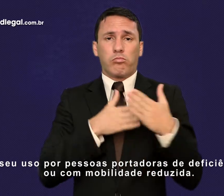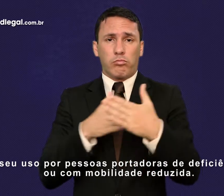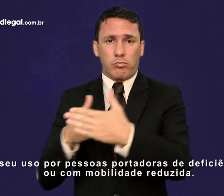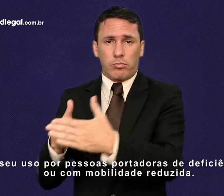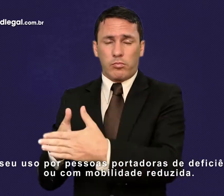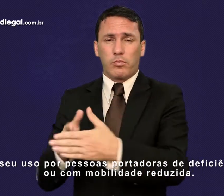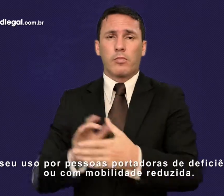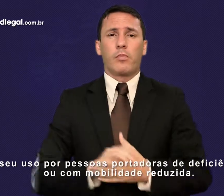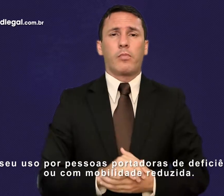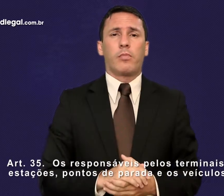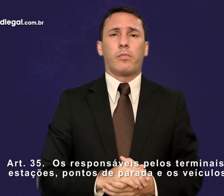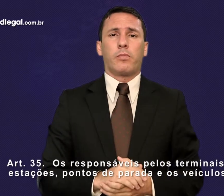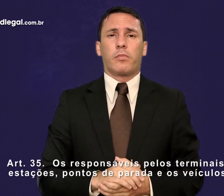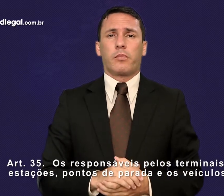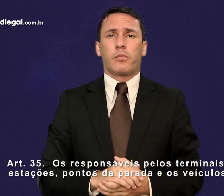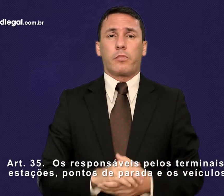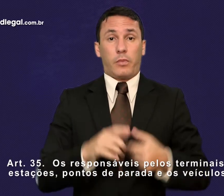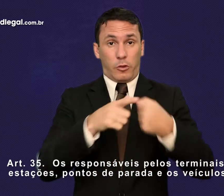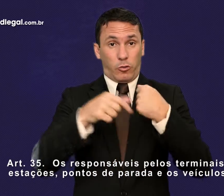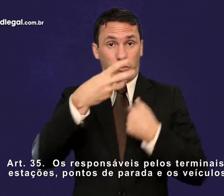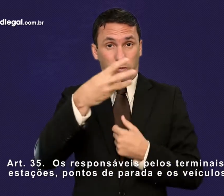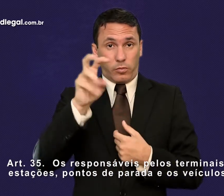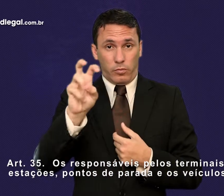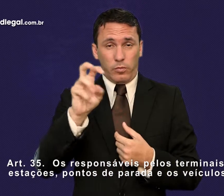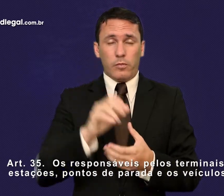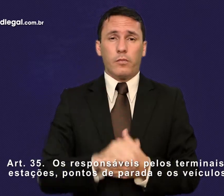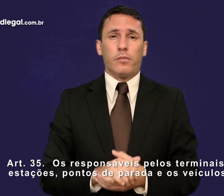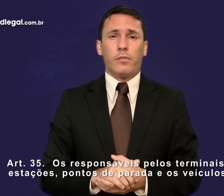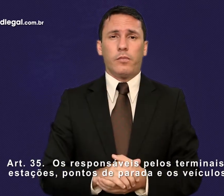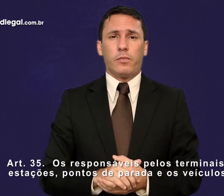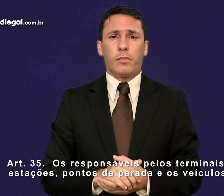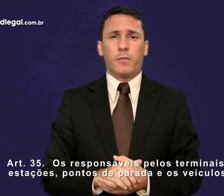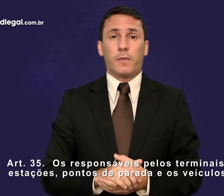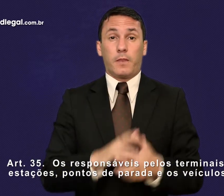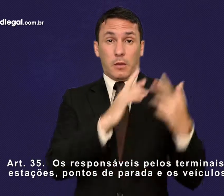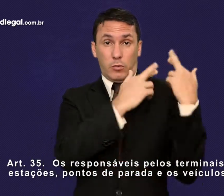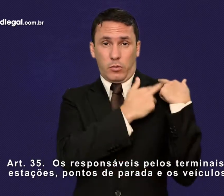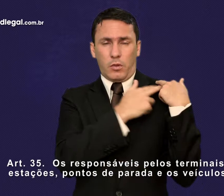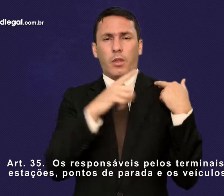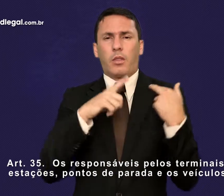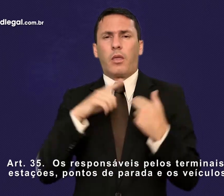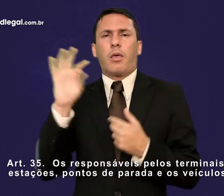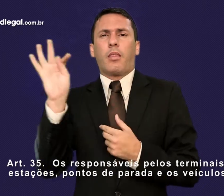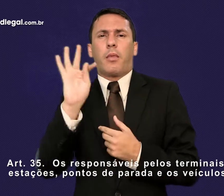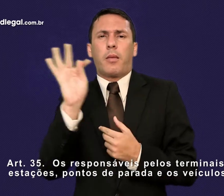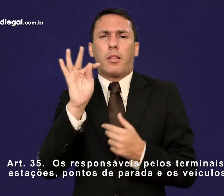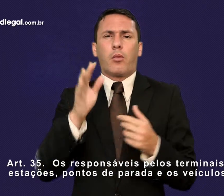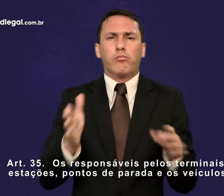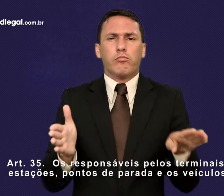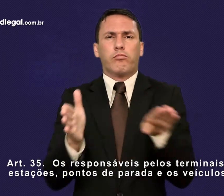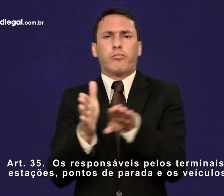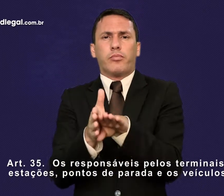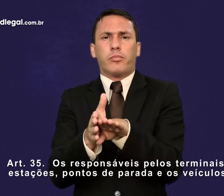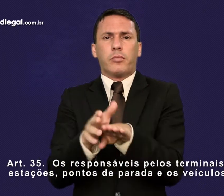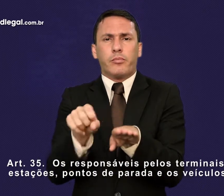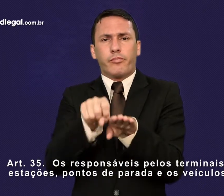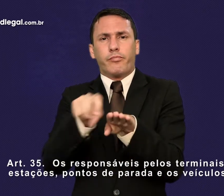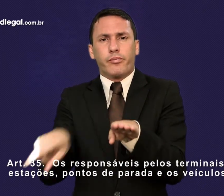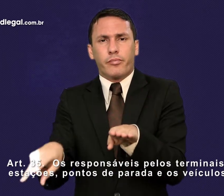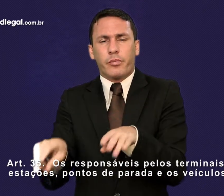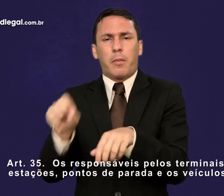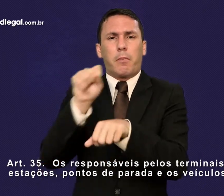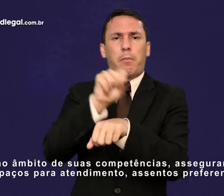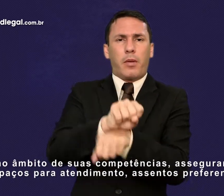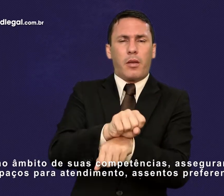com mobilidade reduzida. Artigo 35. Os responsáveis pelos terminais, estações, pontos de parada